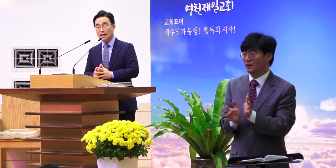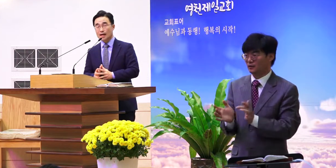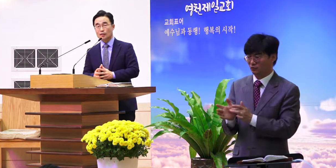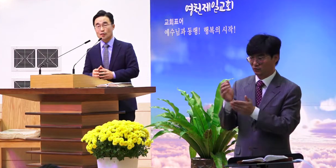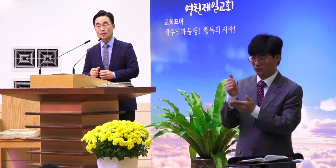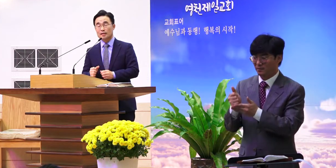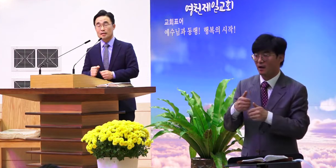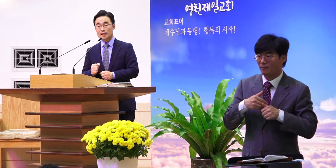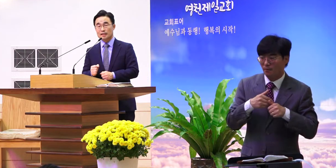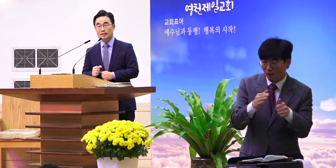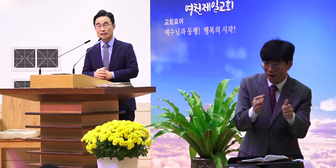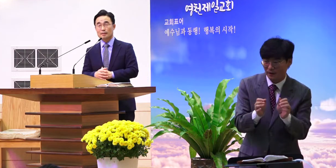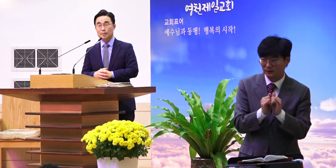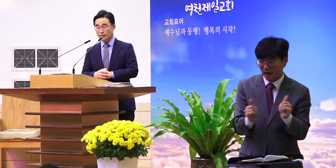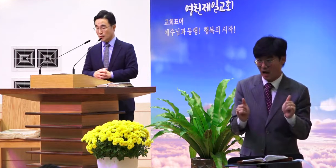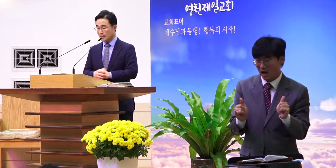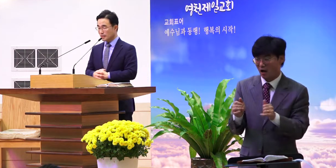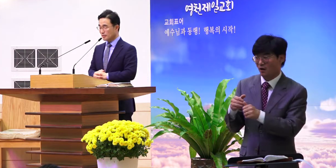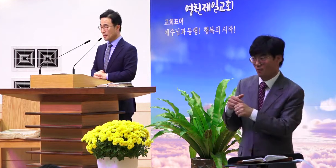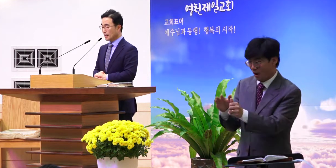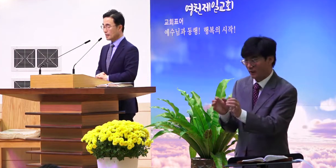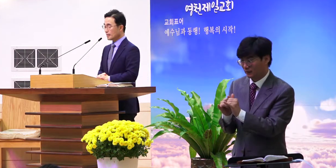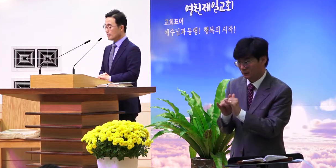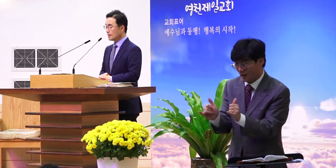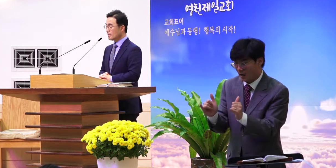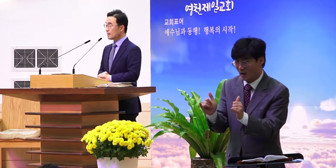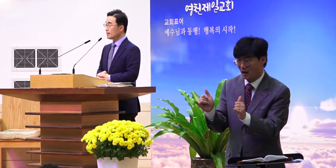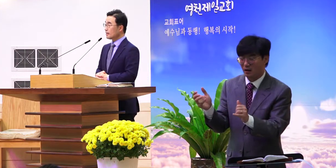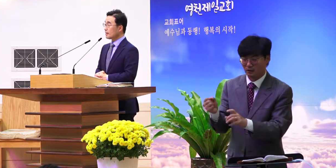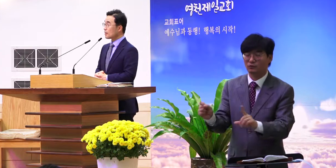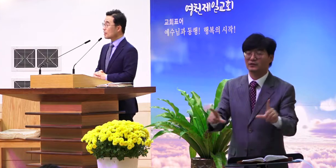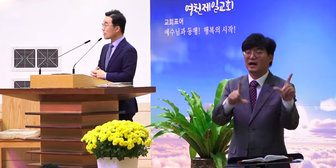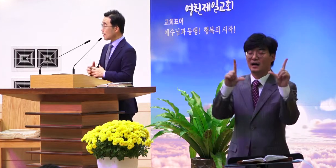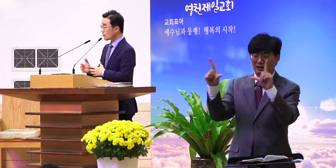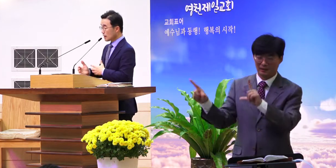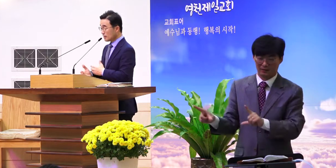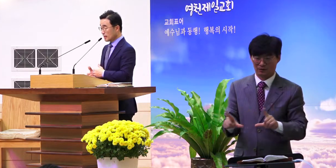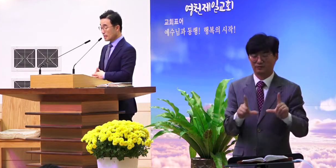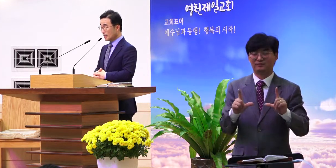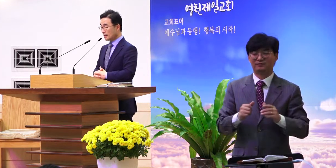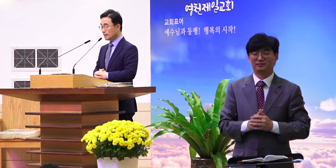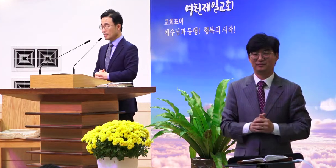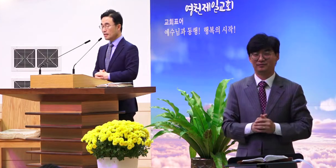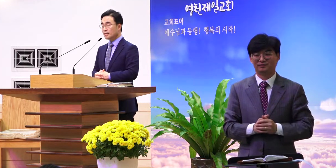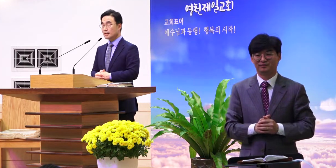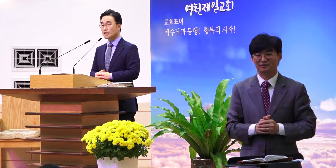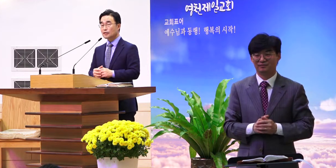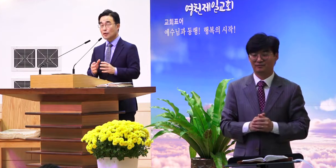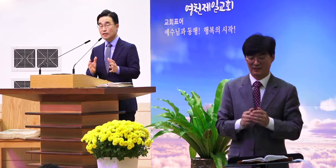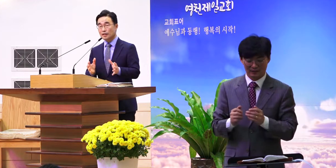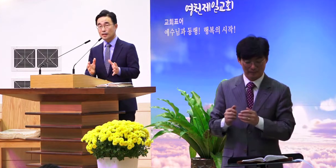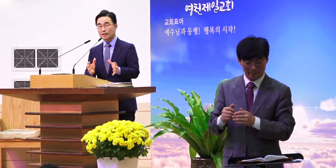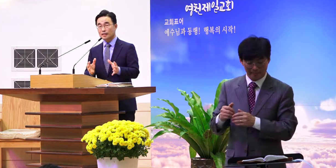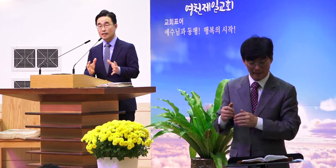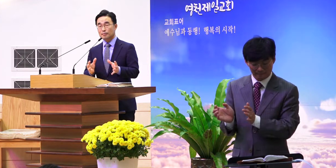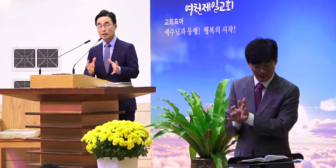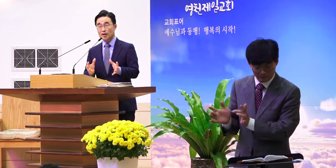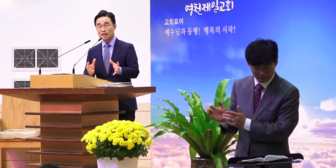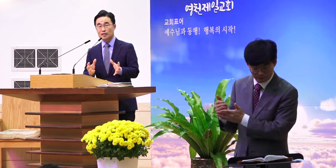자로 살아가도록 제자들을 파송하신 것입니다. 여러분, 이렇게 파송받은 제자들은 세상